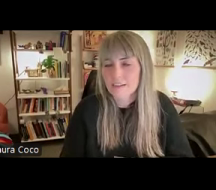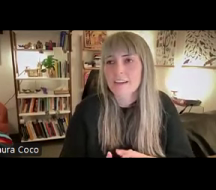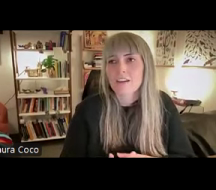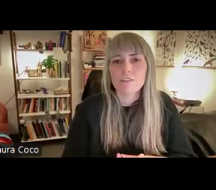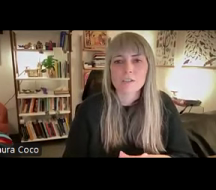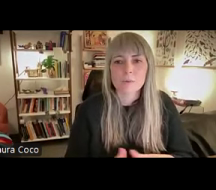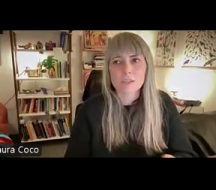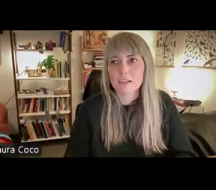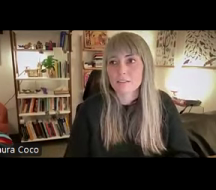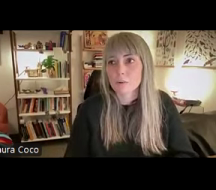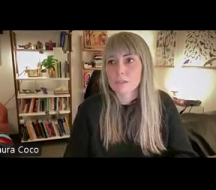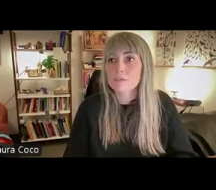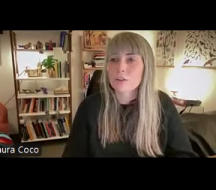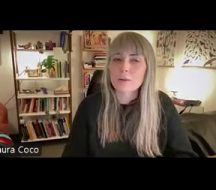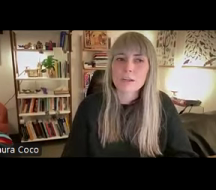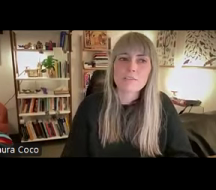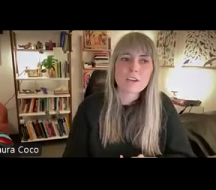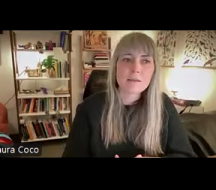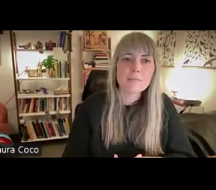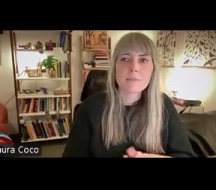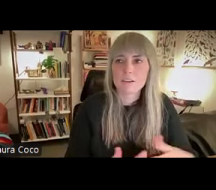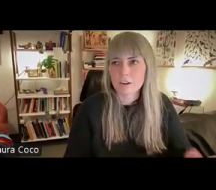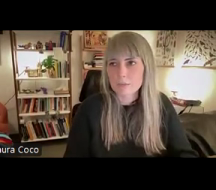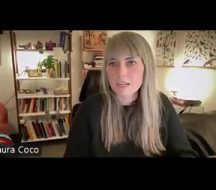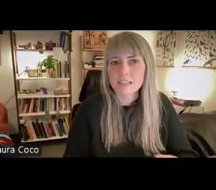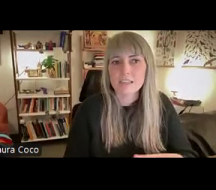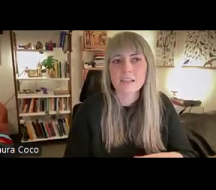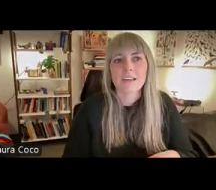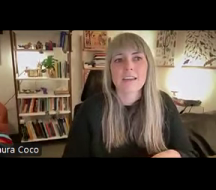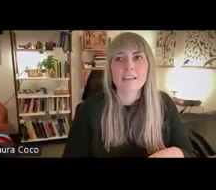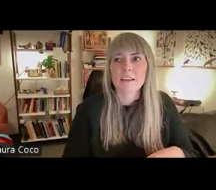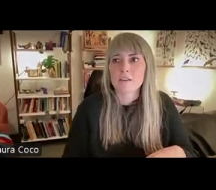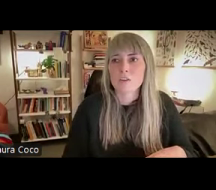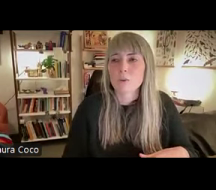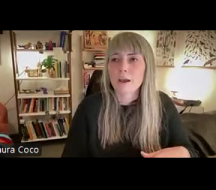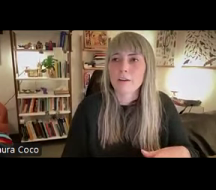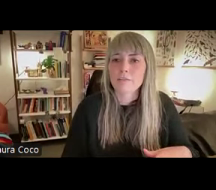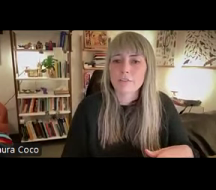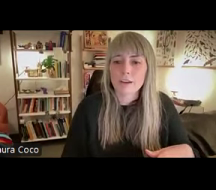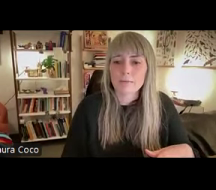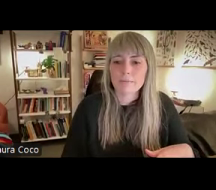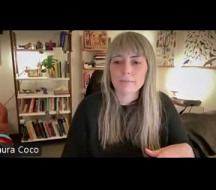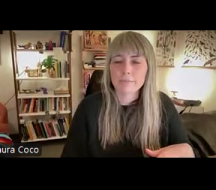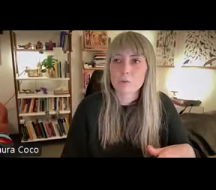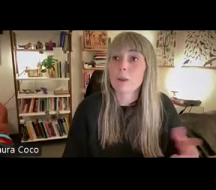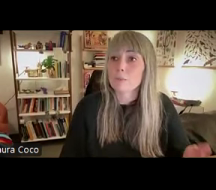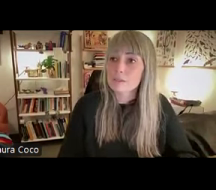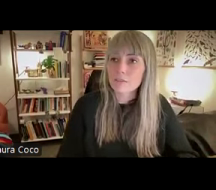con el ruido son la pérdida auditiva. Si están expuestos a ruido por un largo periodo de tiempo,